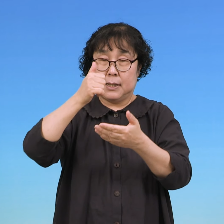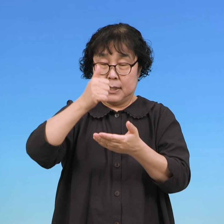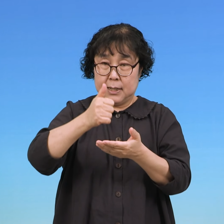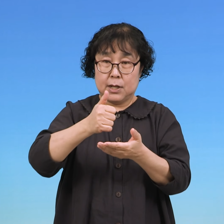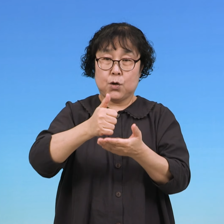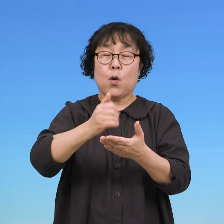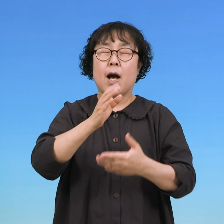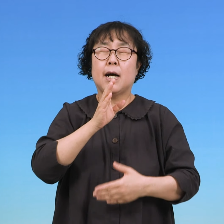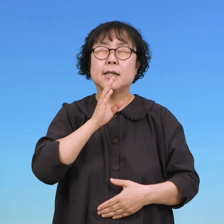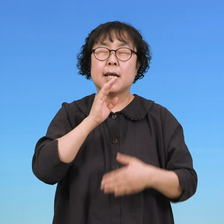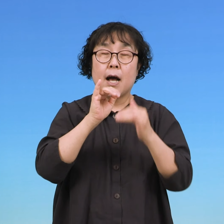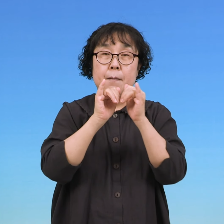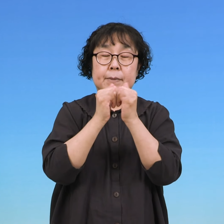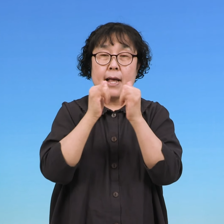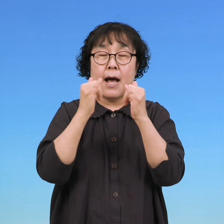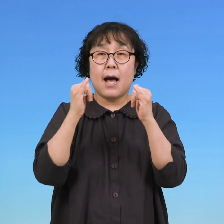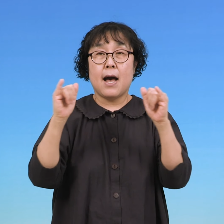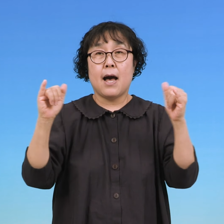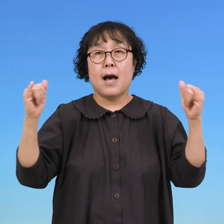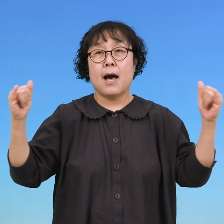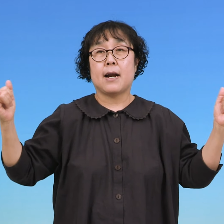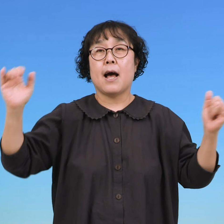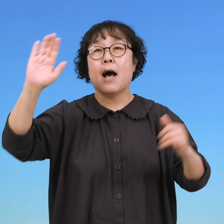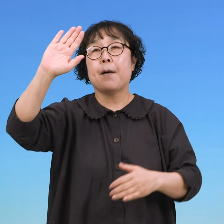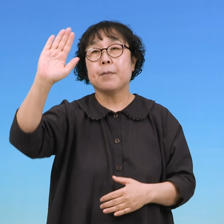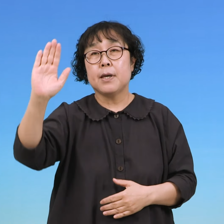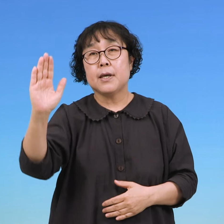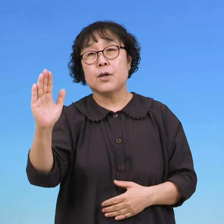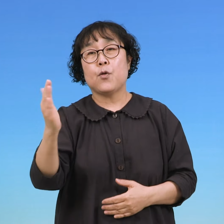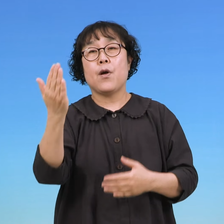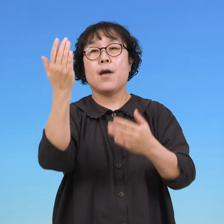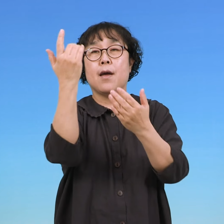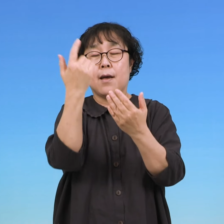신과 참 사람이 되시려고